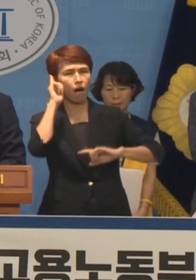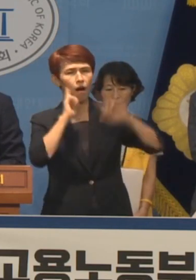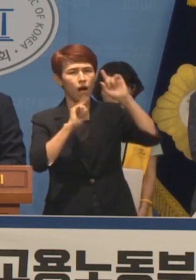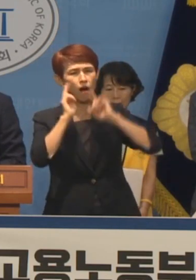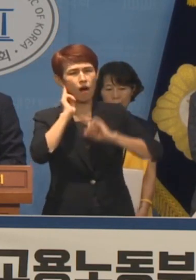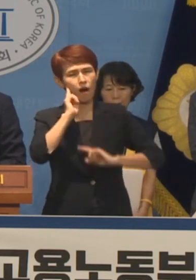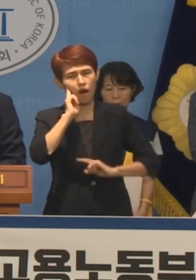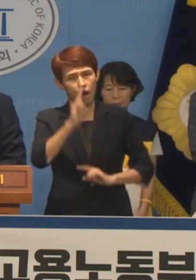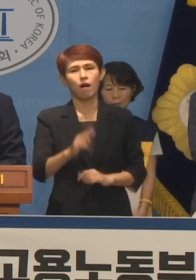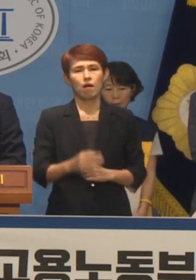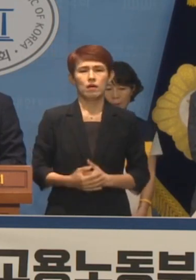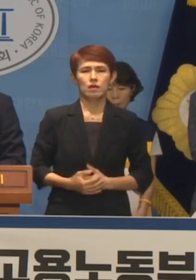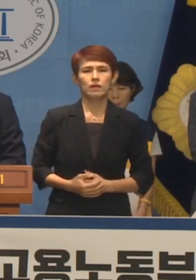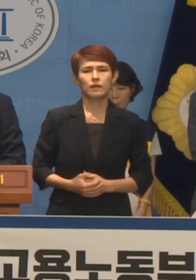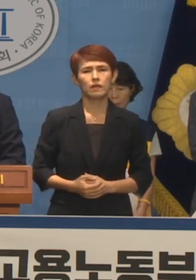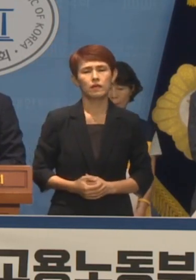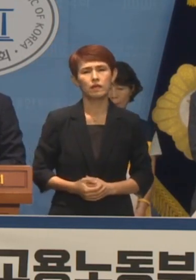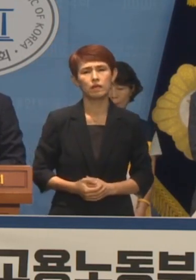고통을 받아왔습니다.